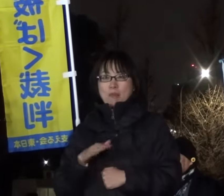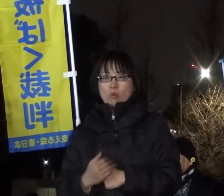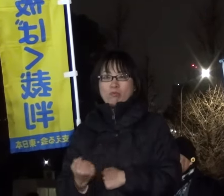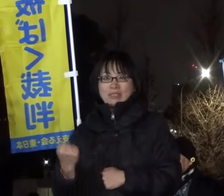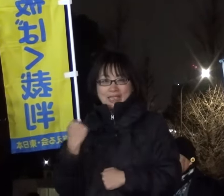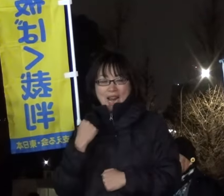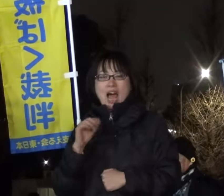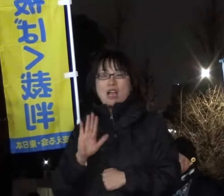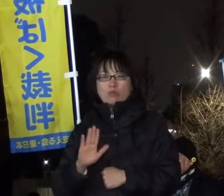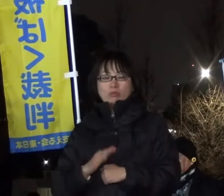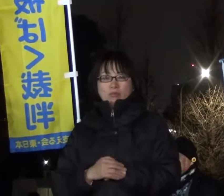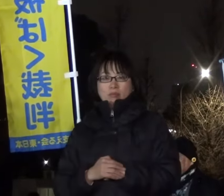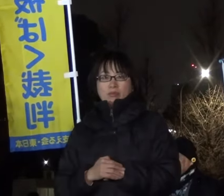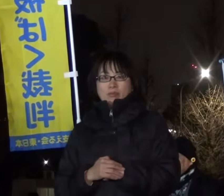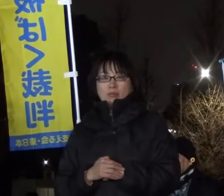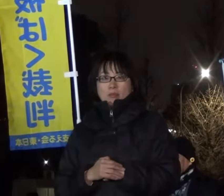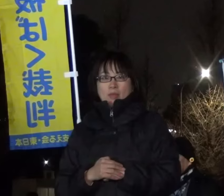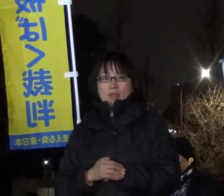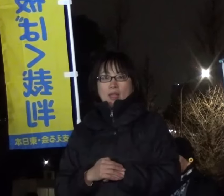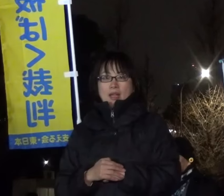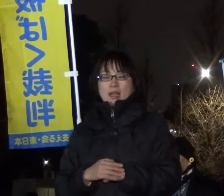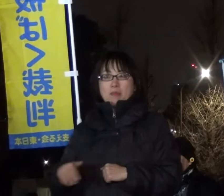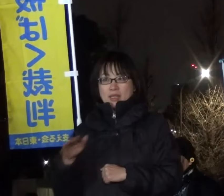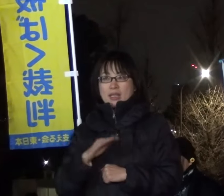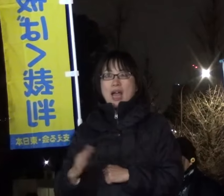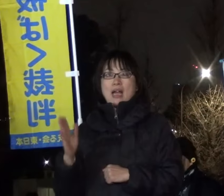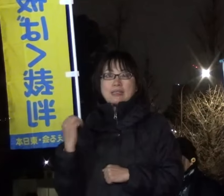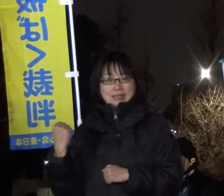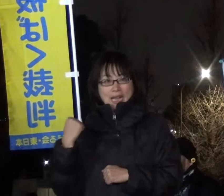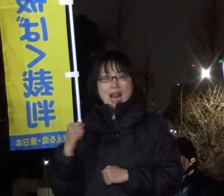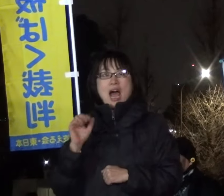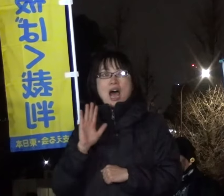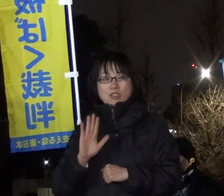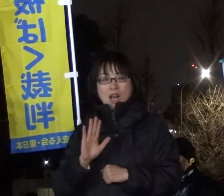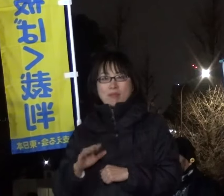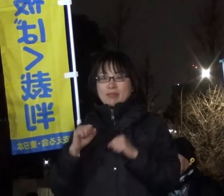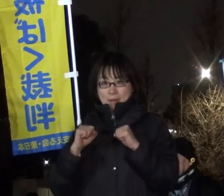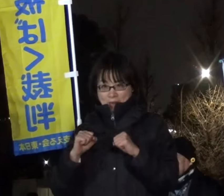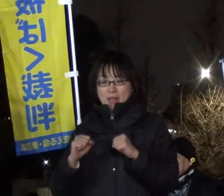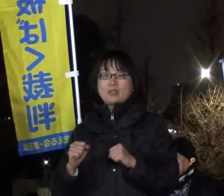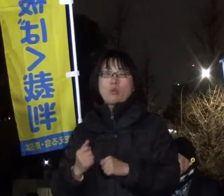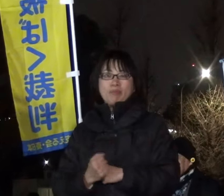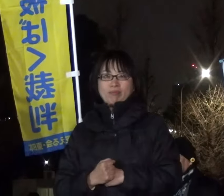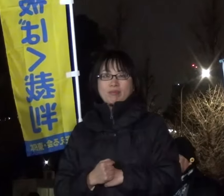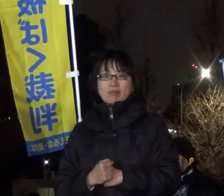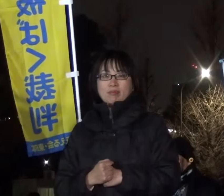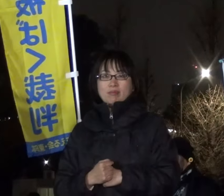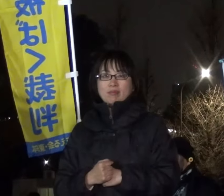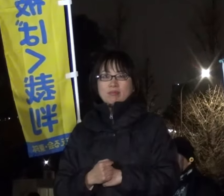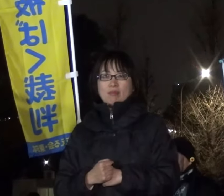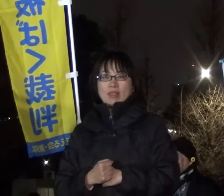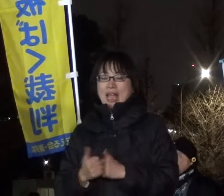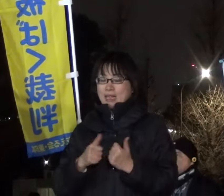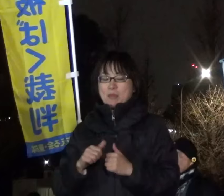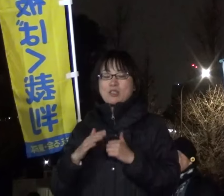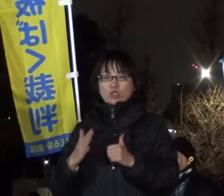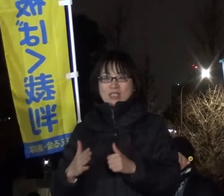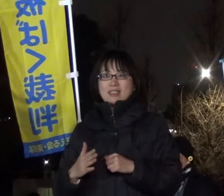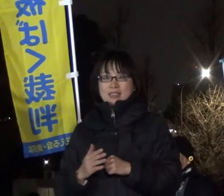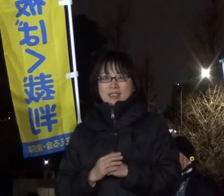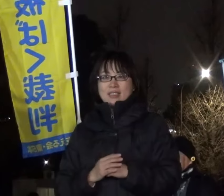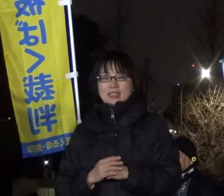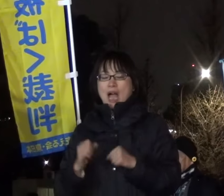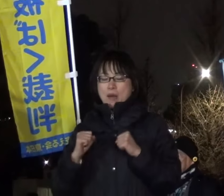ね、みんな力があるから、ね、頑張りましょう。諦めずにっていうか、まあね、再稼